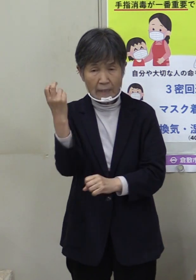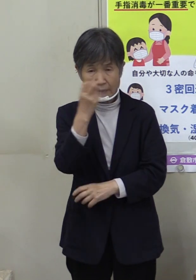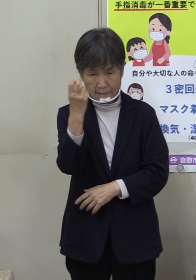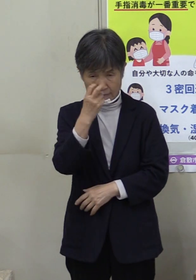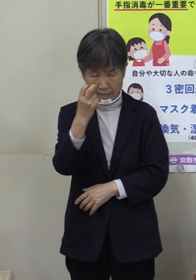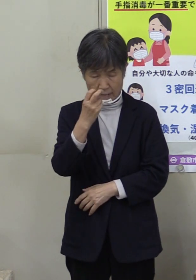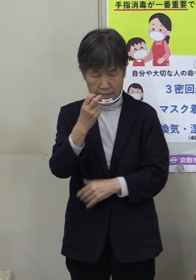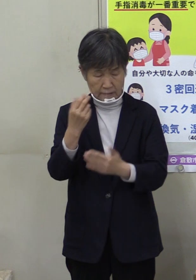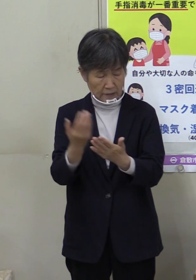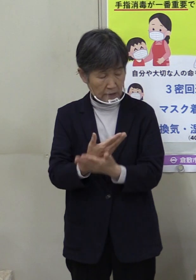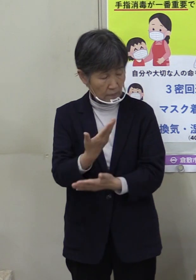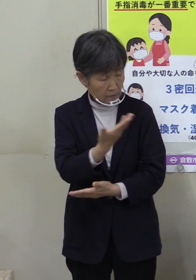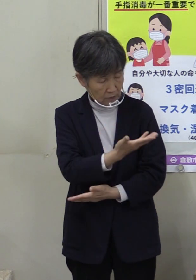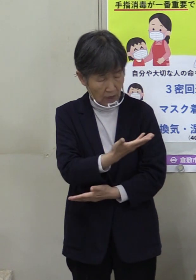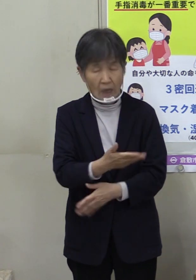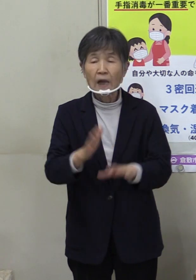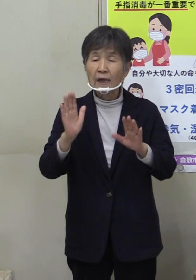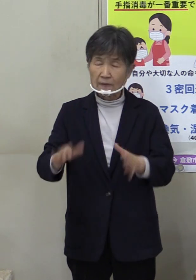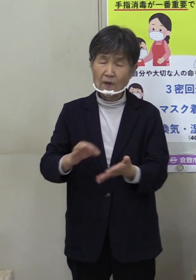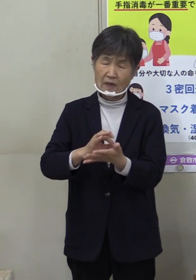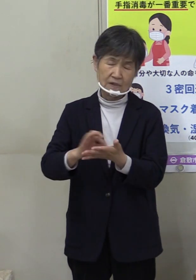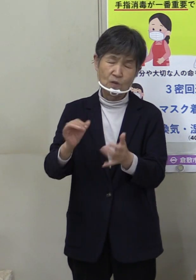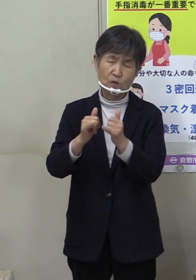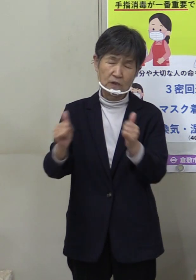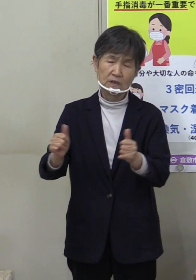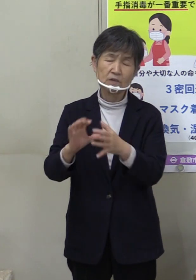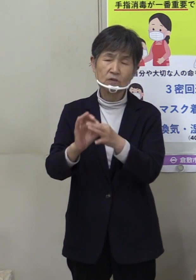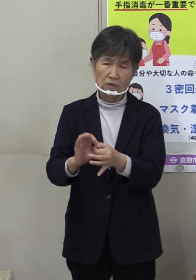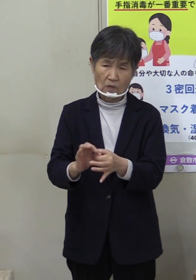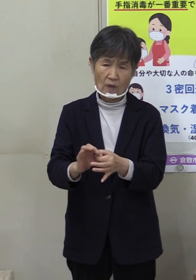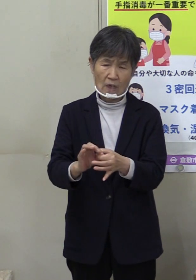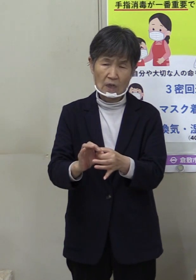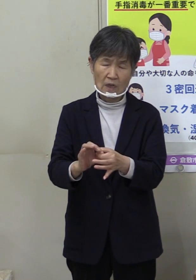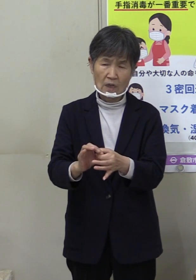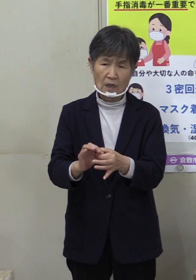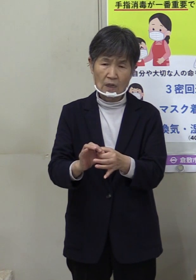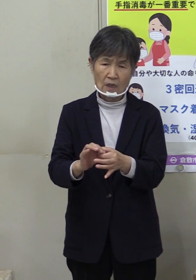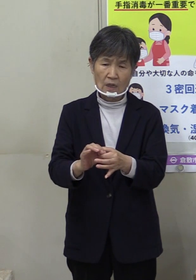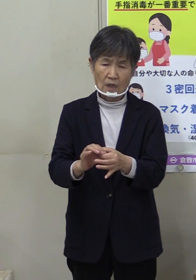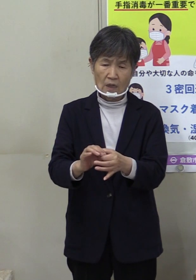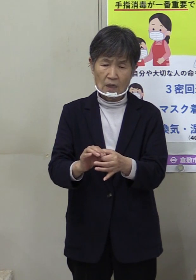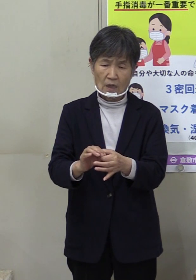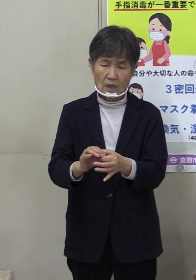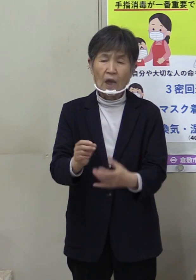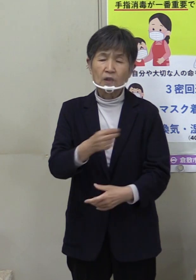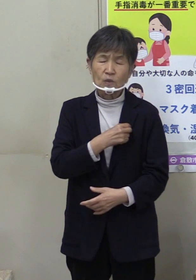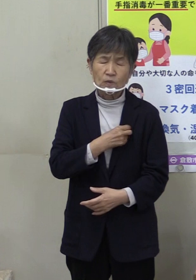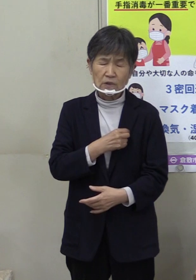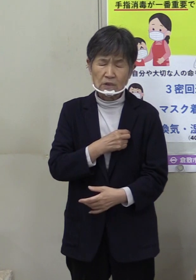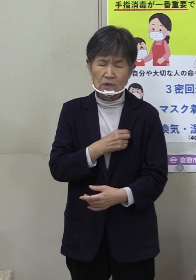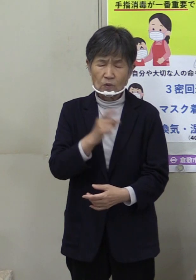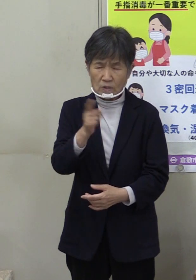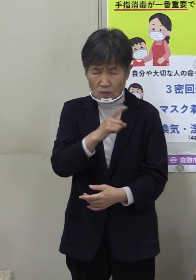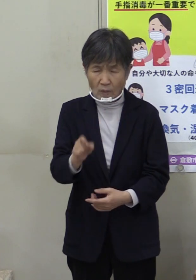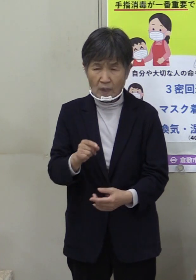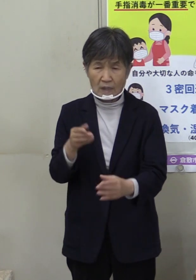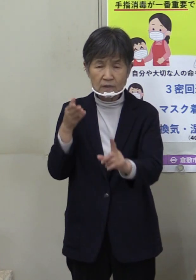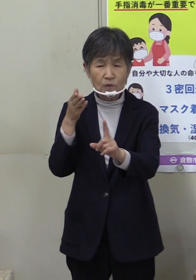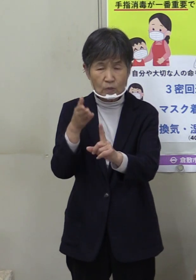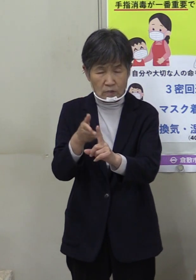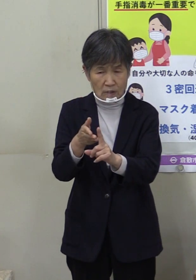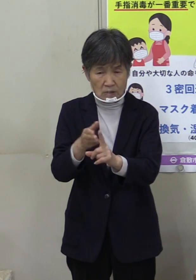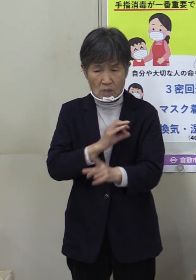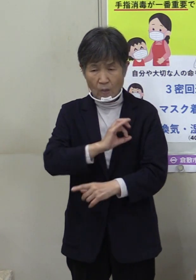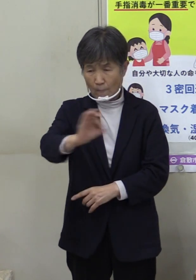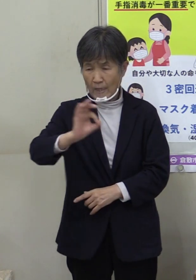になっているんでしょう か？今のところ利用者につきましては、それぞれの従業員の方から直接メ